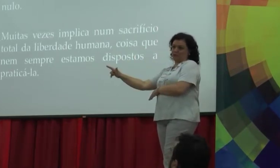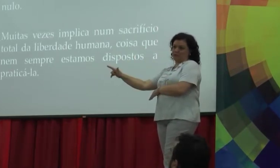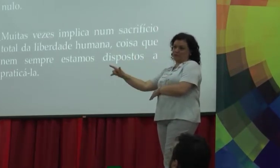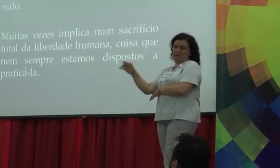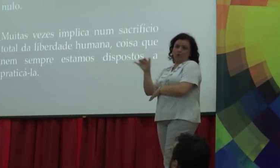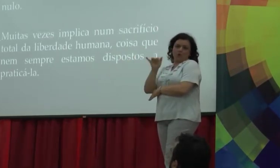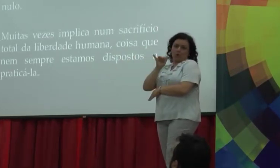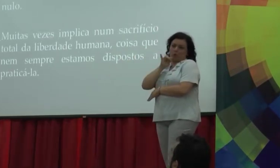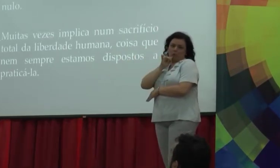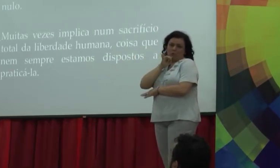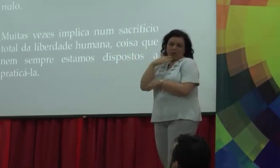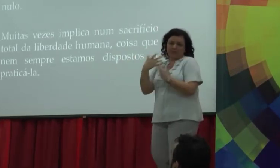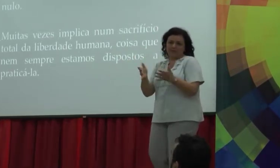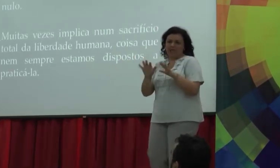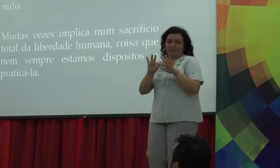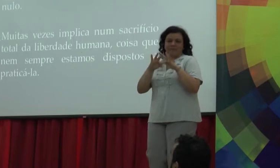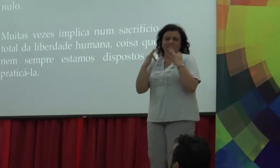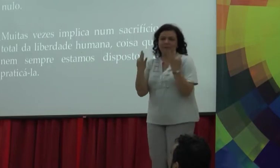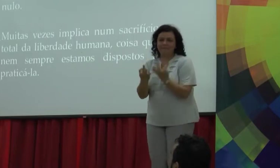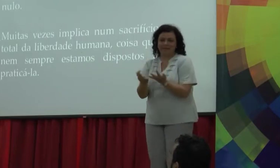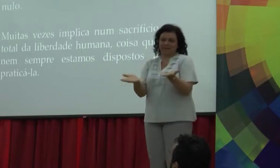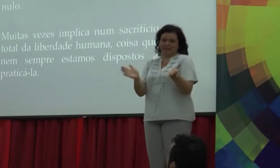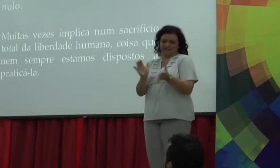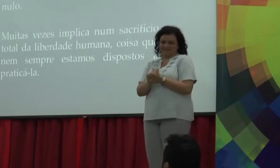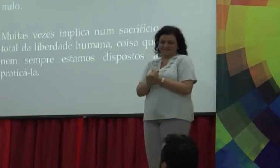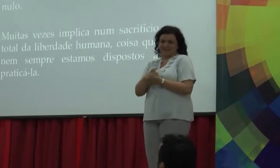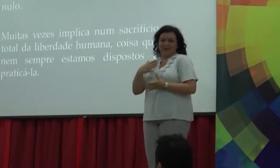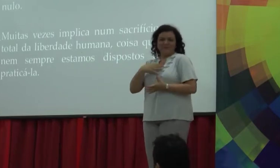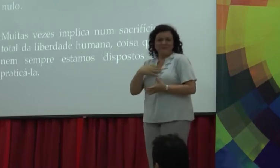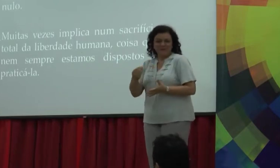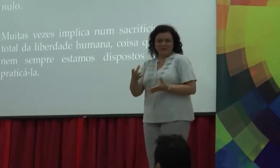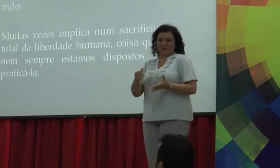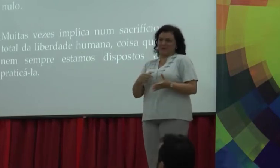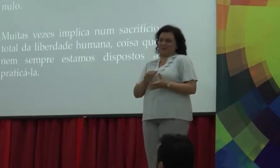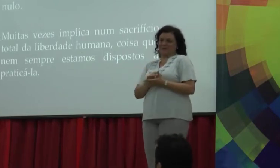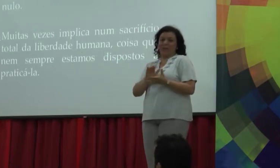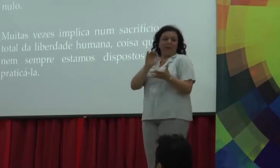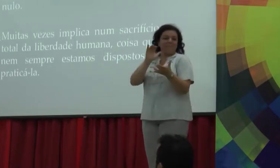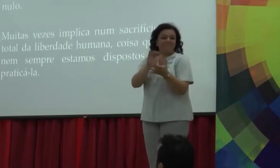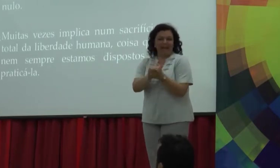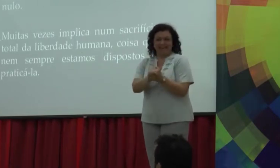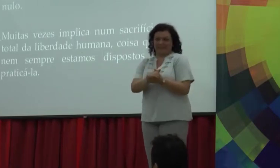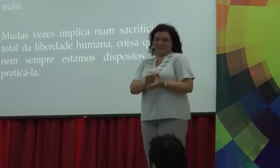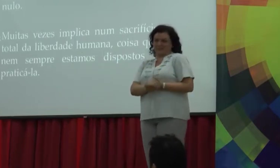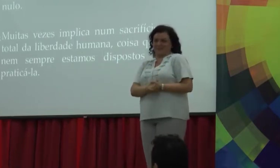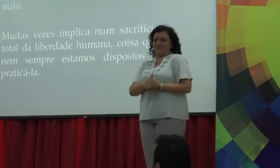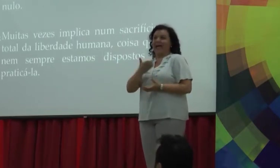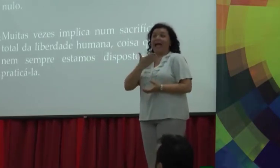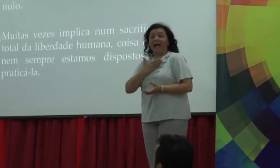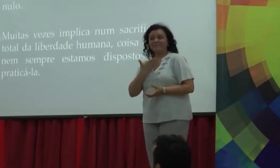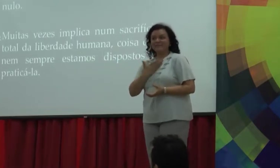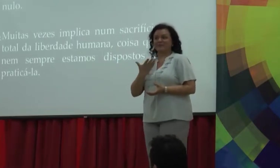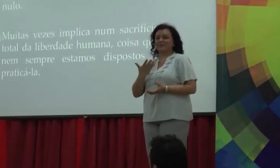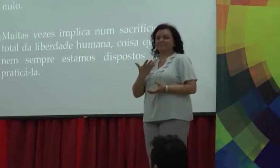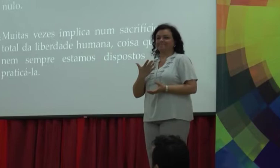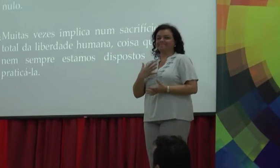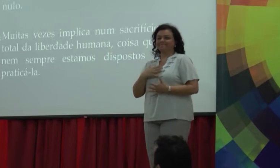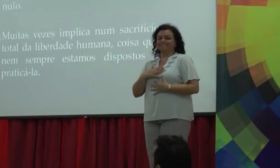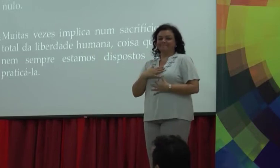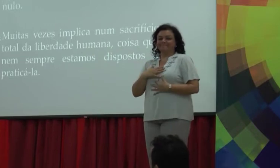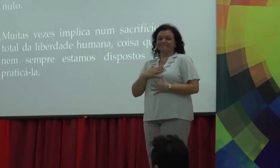deixar um pouco de nós mesmos e vermos o outro. Por exemplo, família, filho,